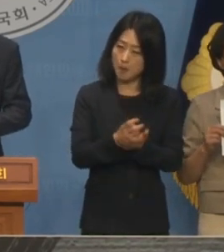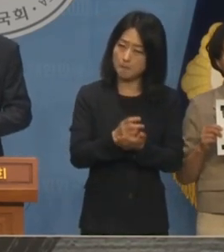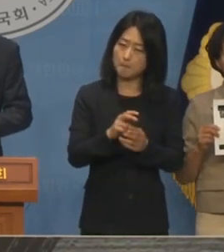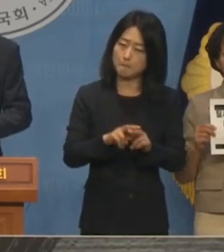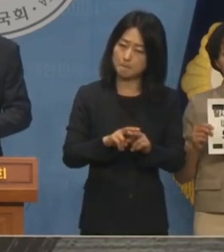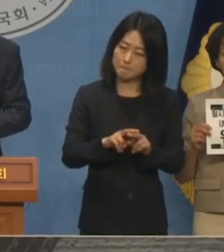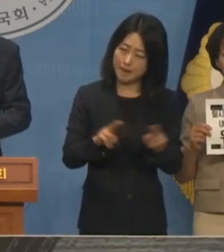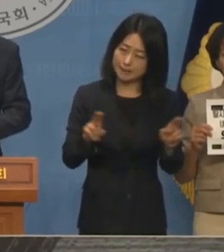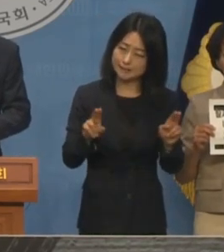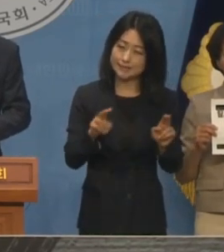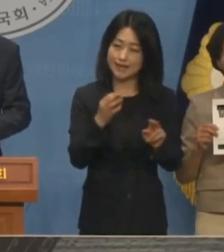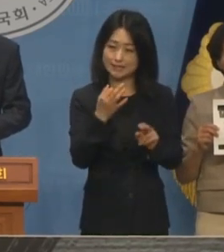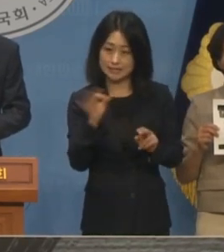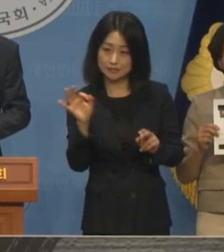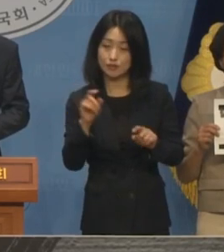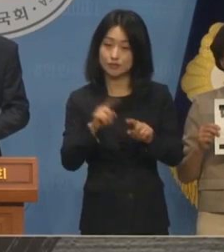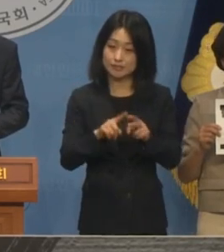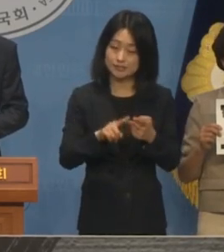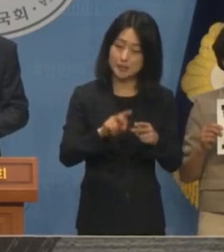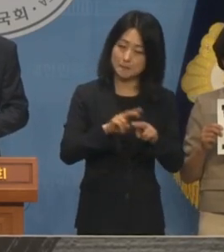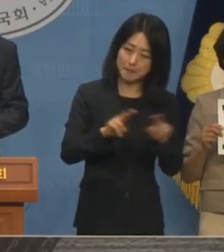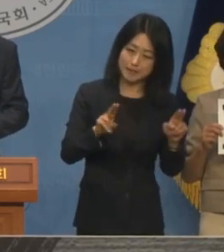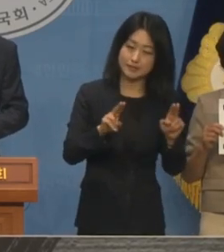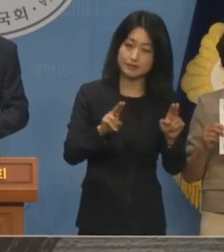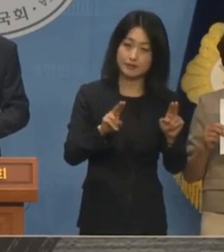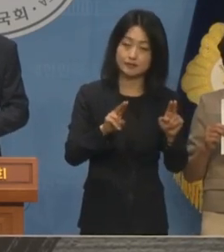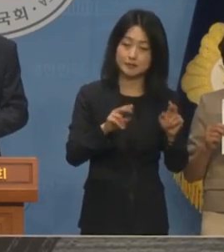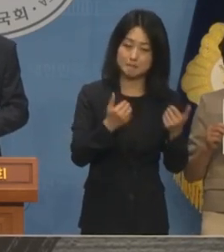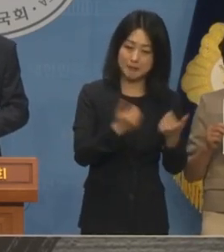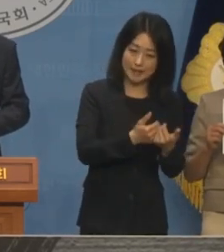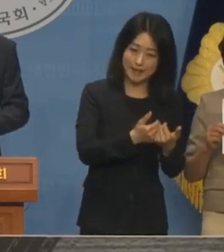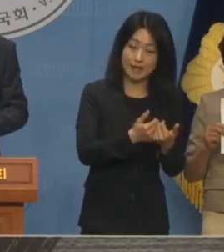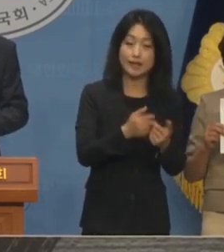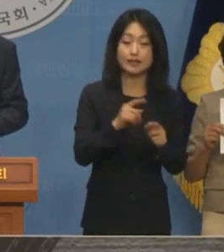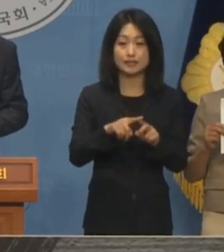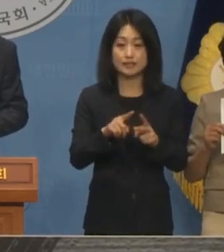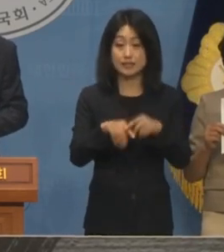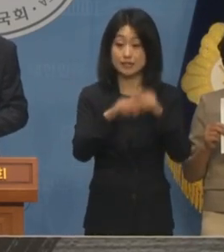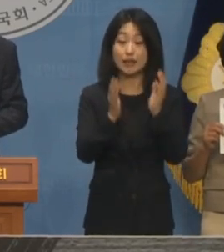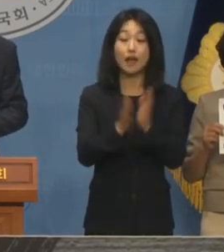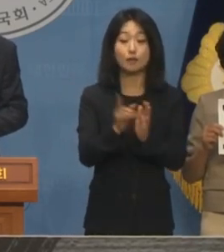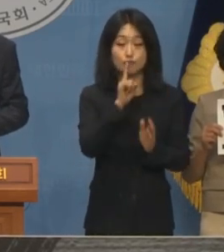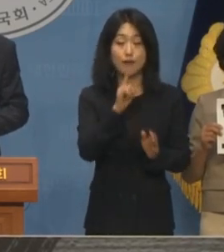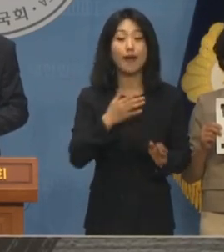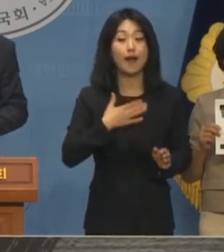폐지에 찬성하시는 분이나 폐지에 반대하시는 분이나 모두 일리가 있는